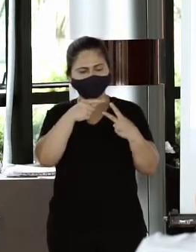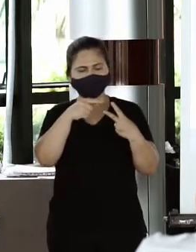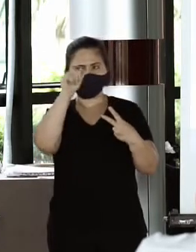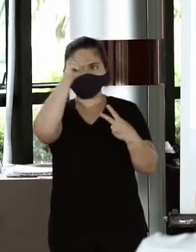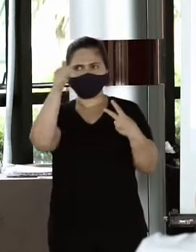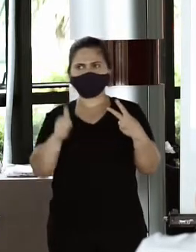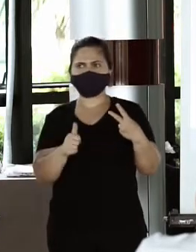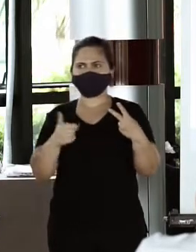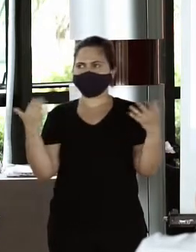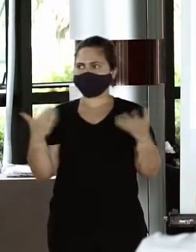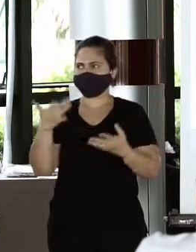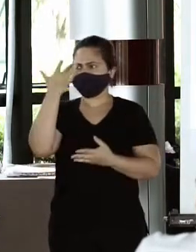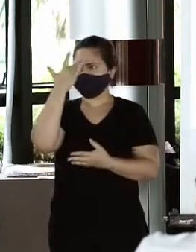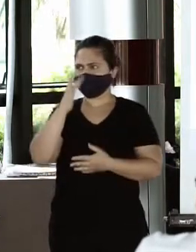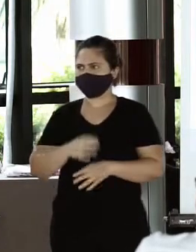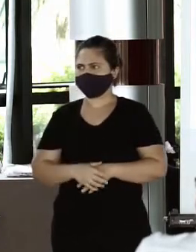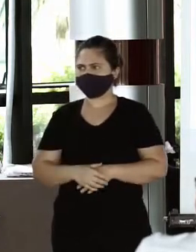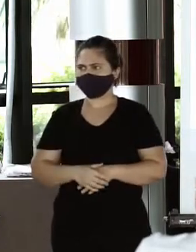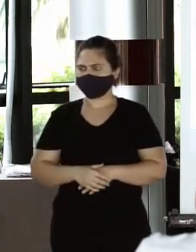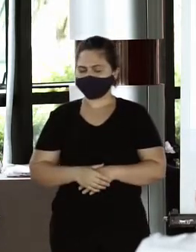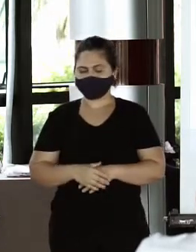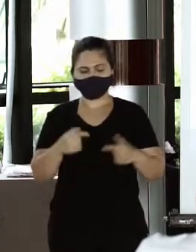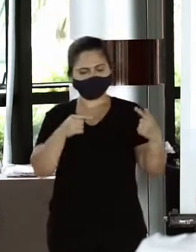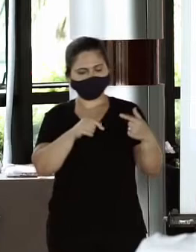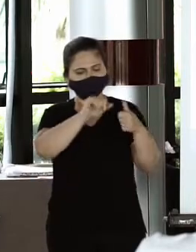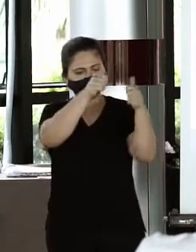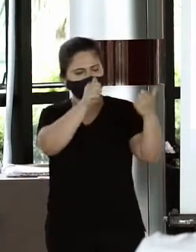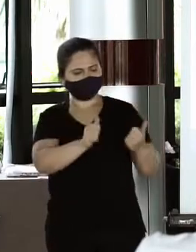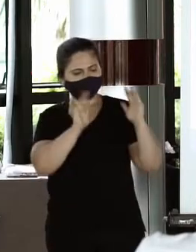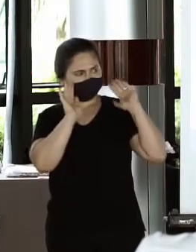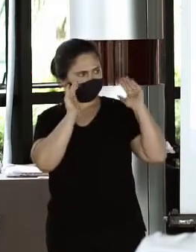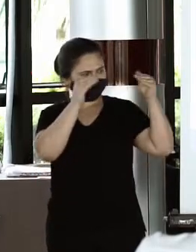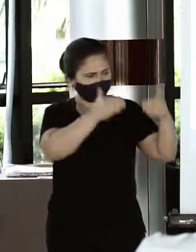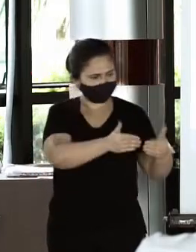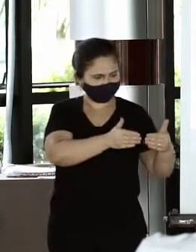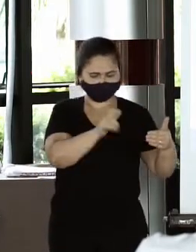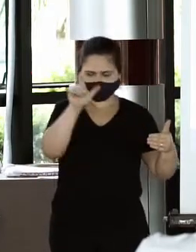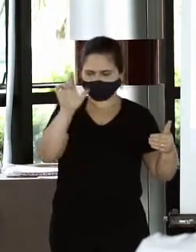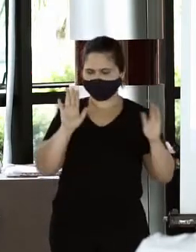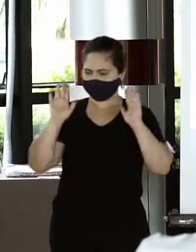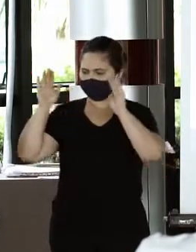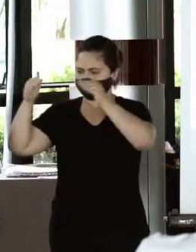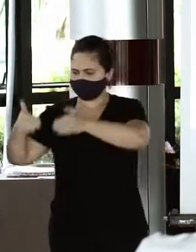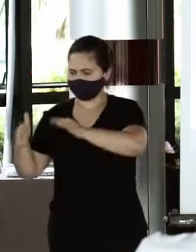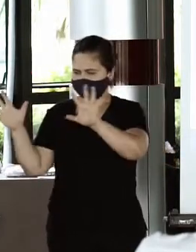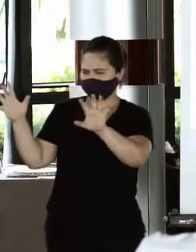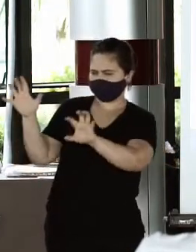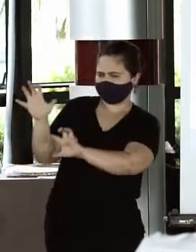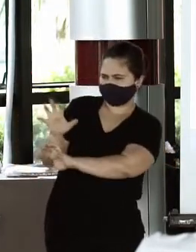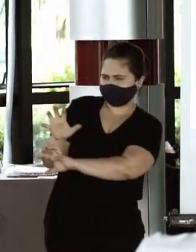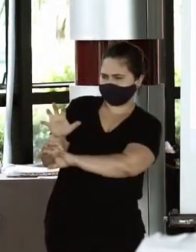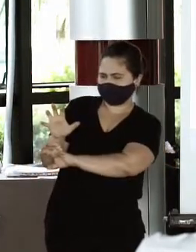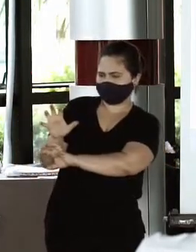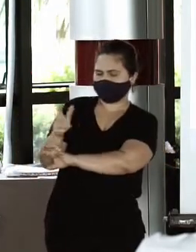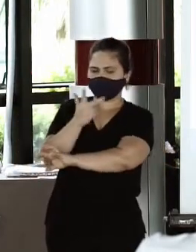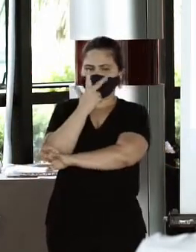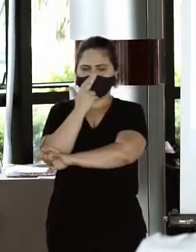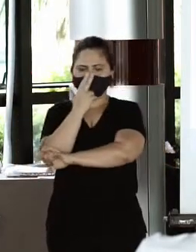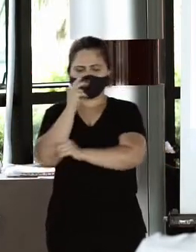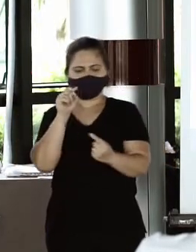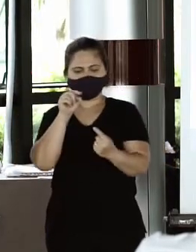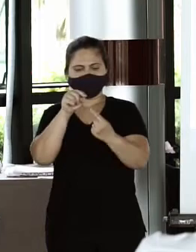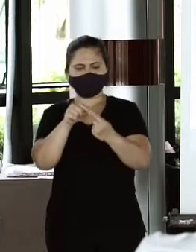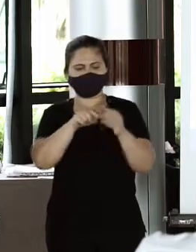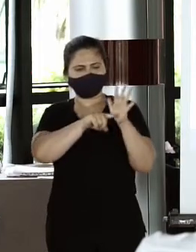aqui, agora que eu não sei, que eu estou meio de lado, essa imagem está focada, essa imagem está desfocada. O mesmo ponto